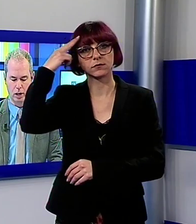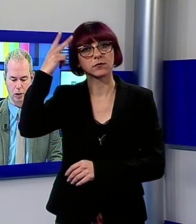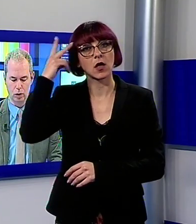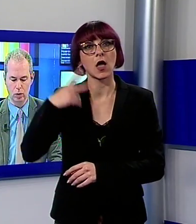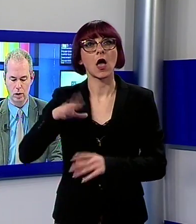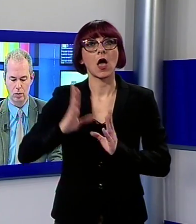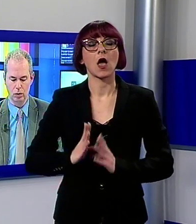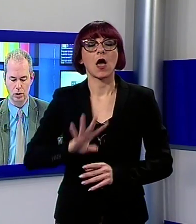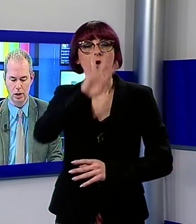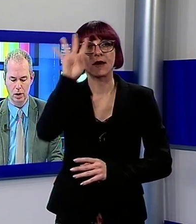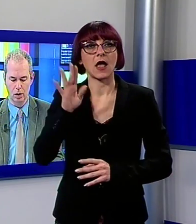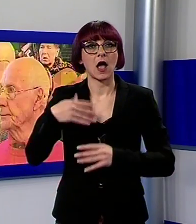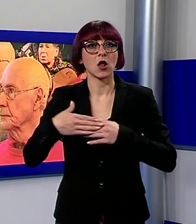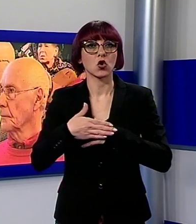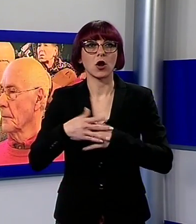Collegio a Lucca un